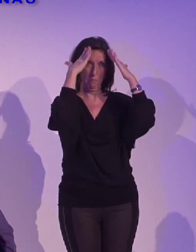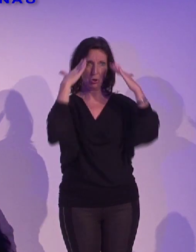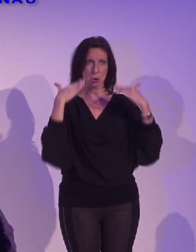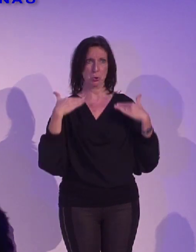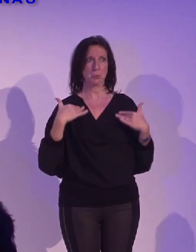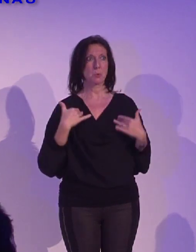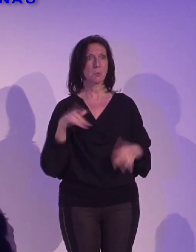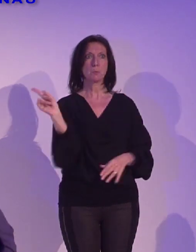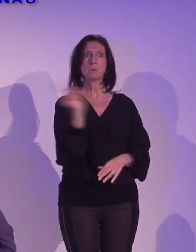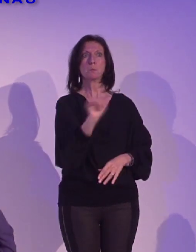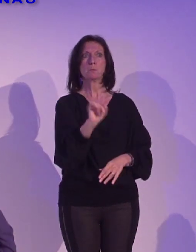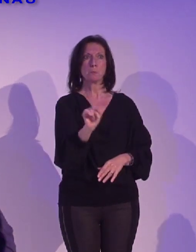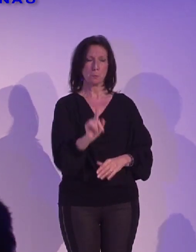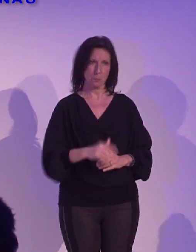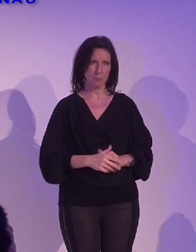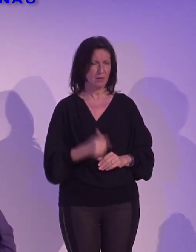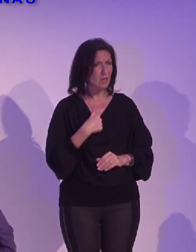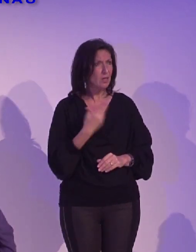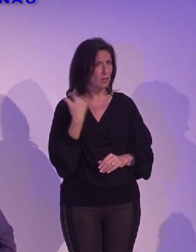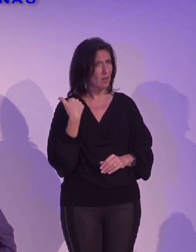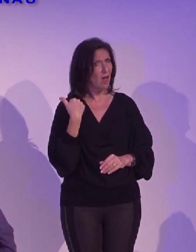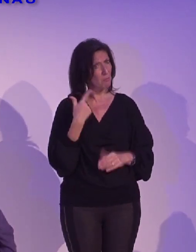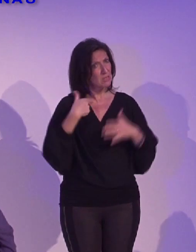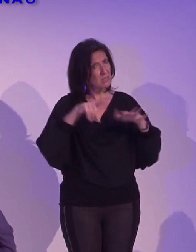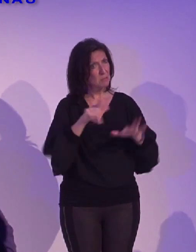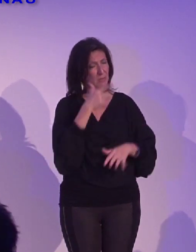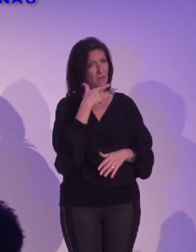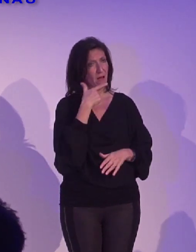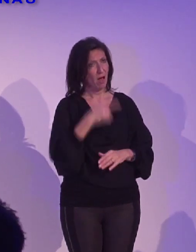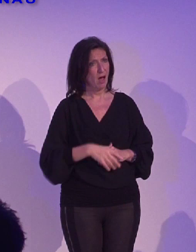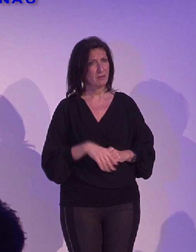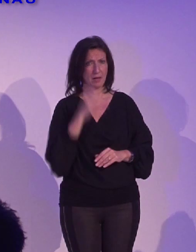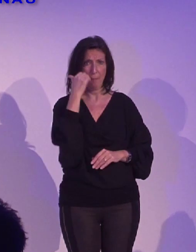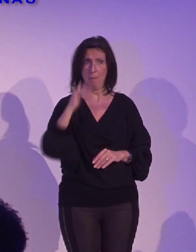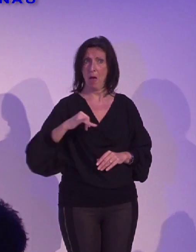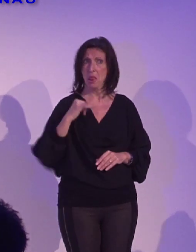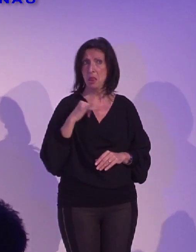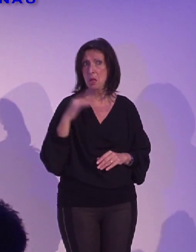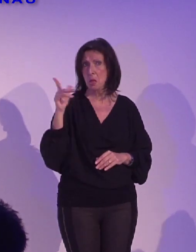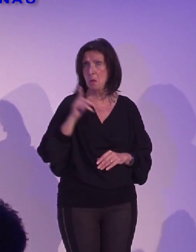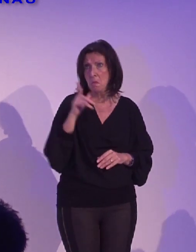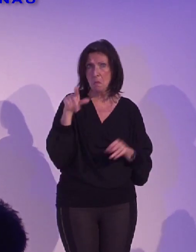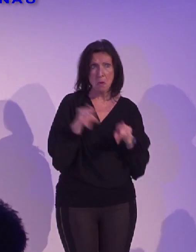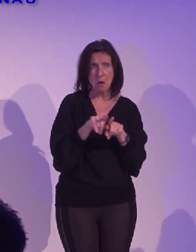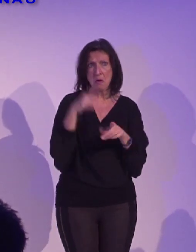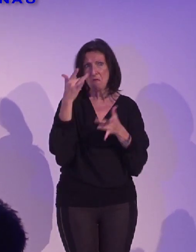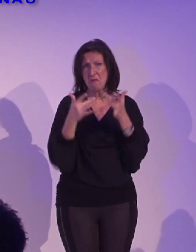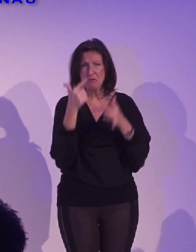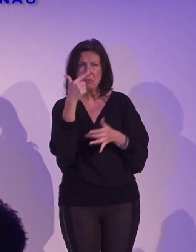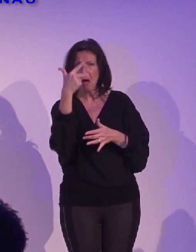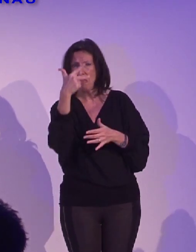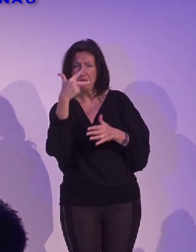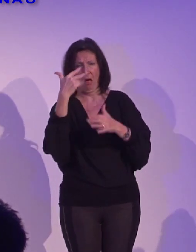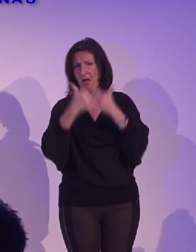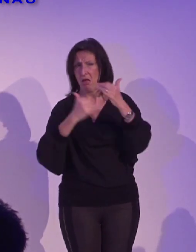das unmöglich. Ich war damals 17. Der junge Mann war auch nicht viel älter. Vielleicht war er 2 bis 3